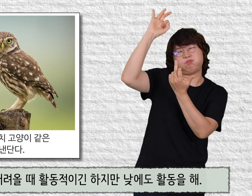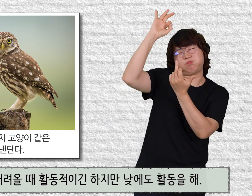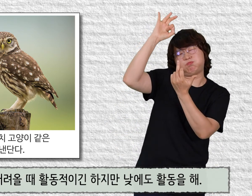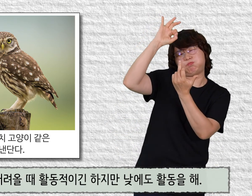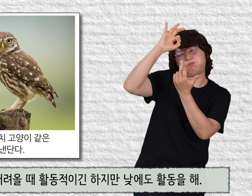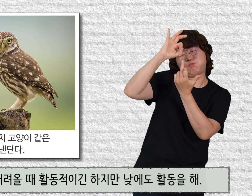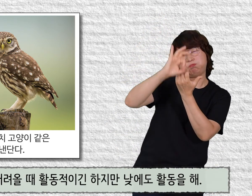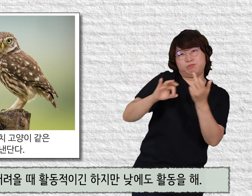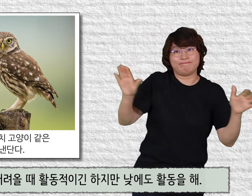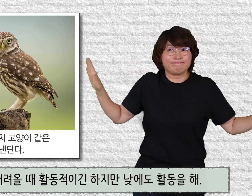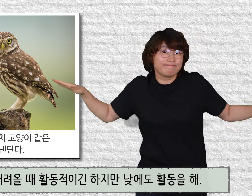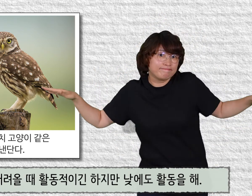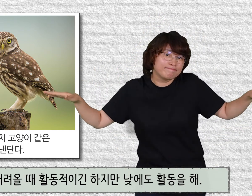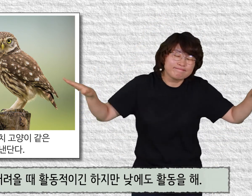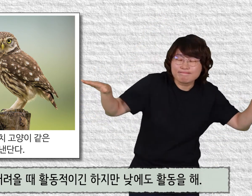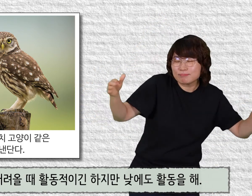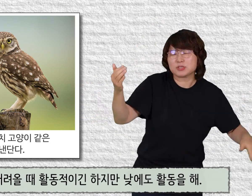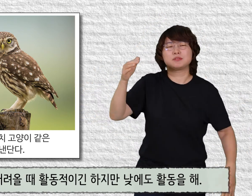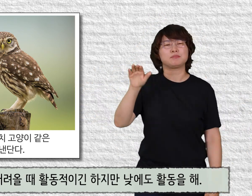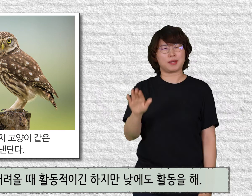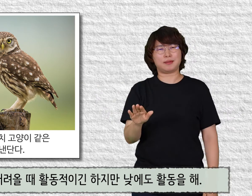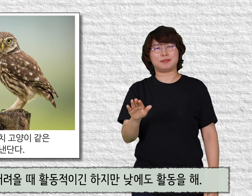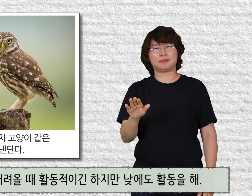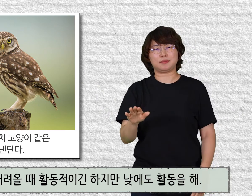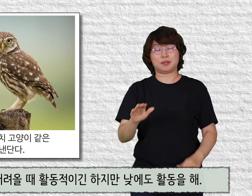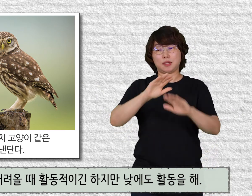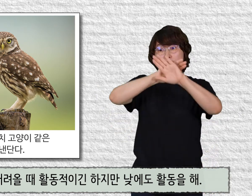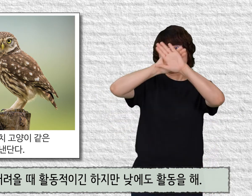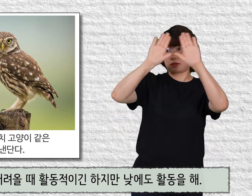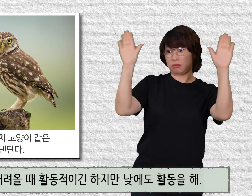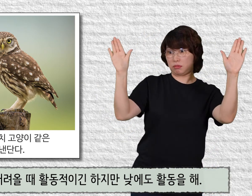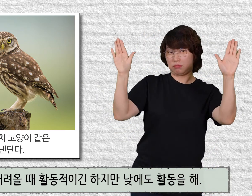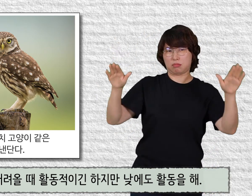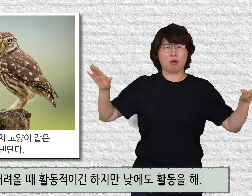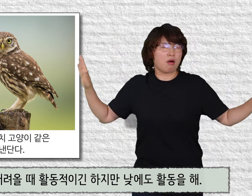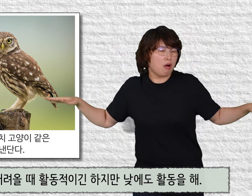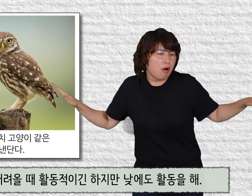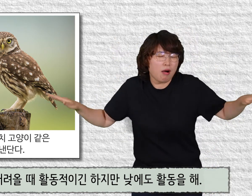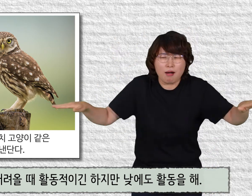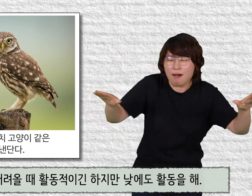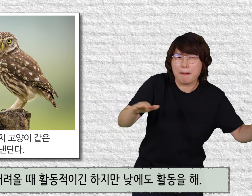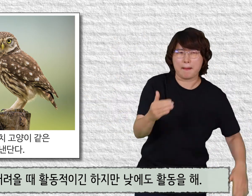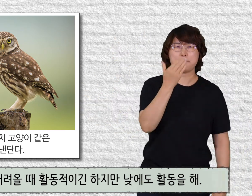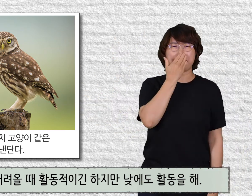주로 어둠이 내려올 때 활동적이긴 하지만 낮에도 활동을 해.